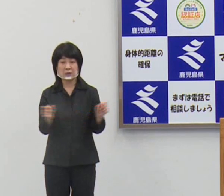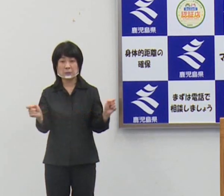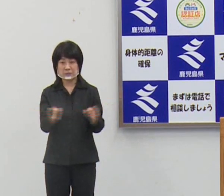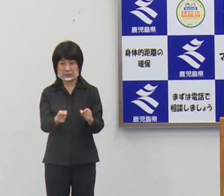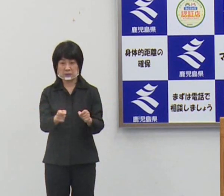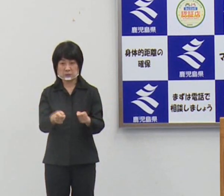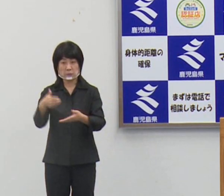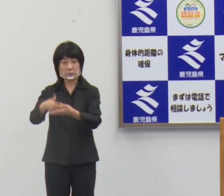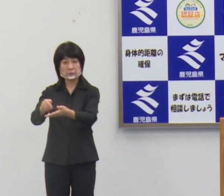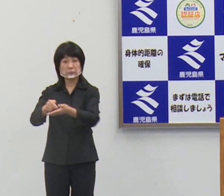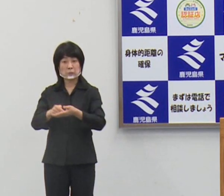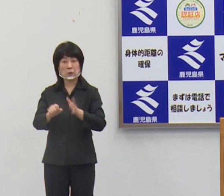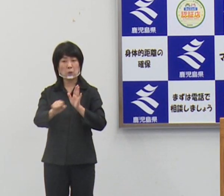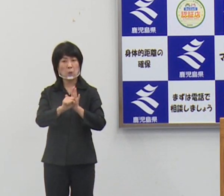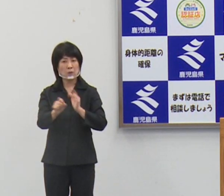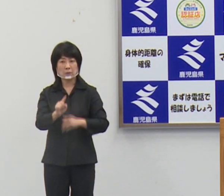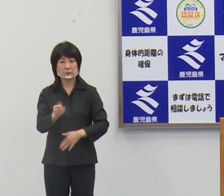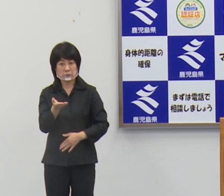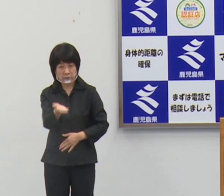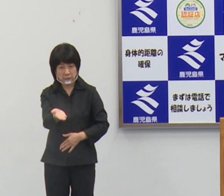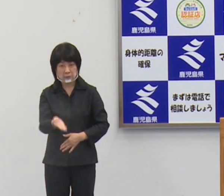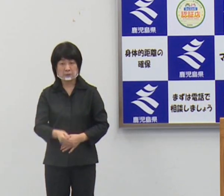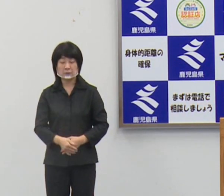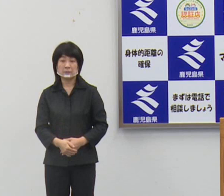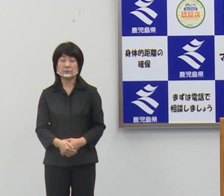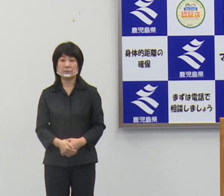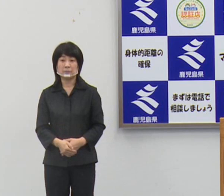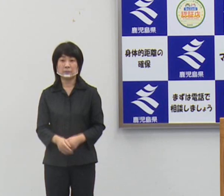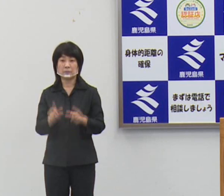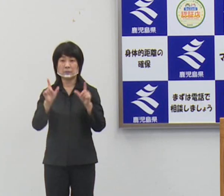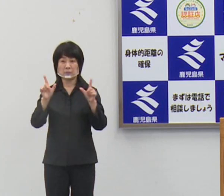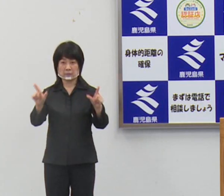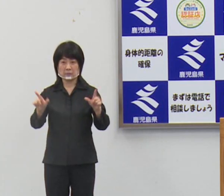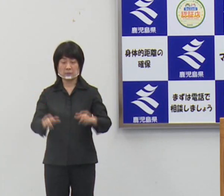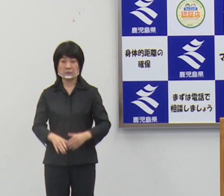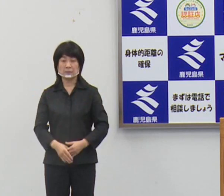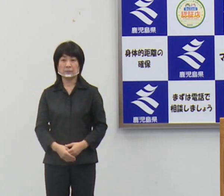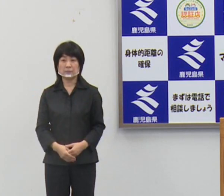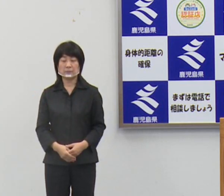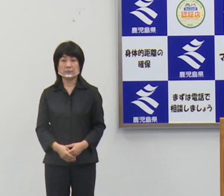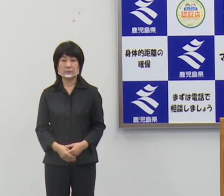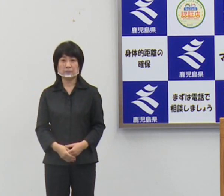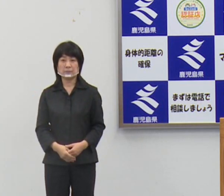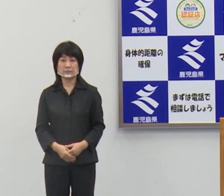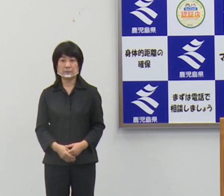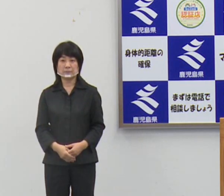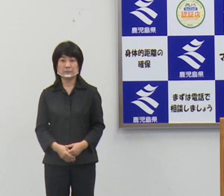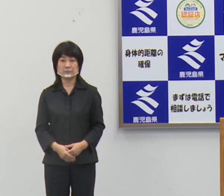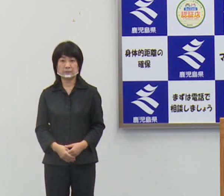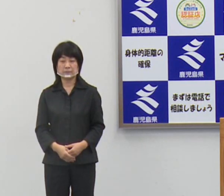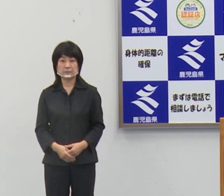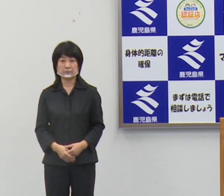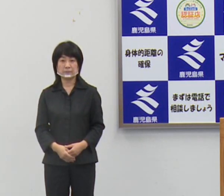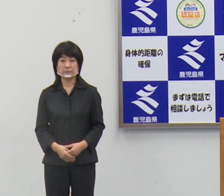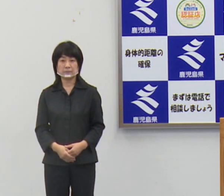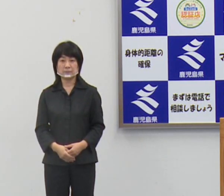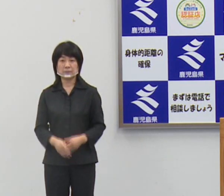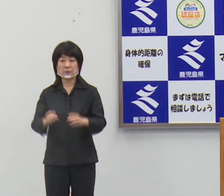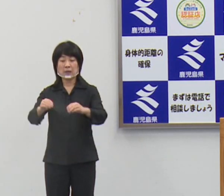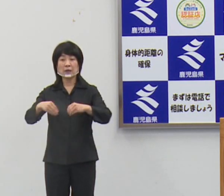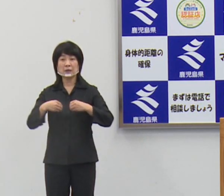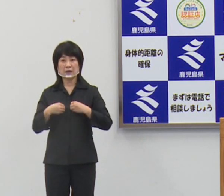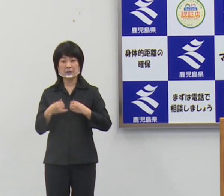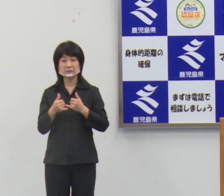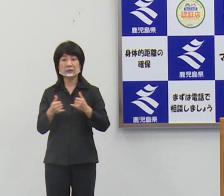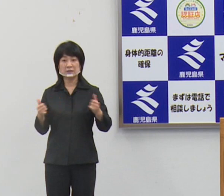がその効果というのは今知事はどのように受け止めていらっしゃいますか。 やはり、この感染